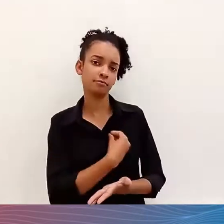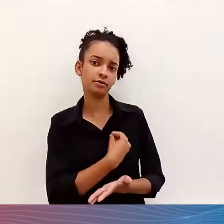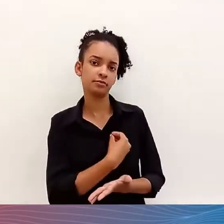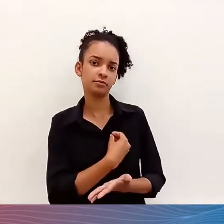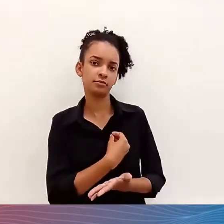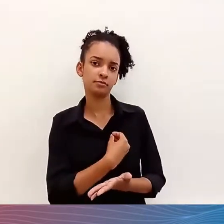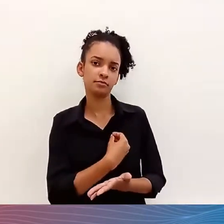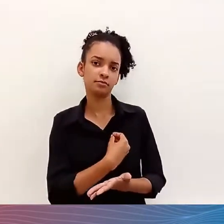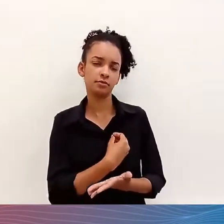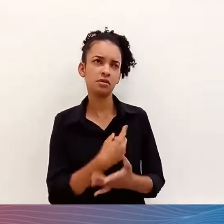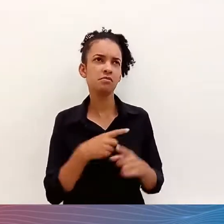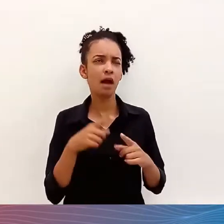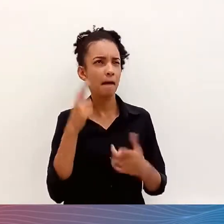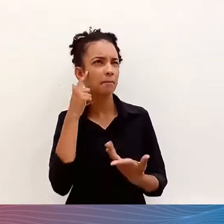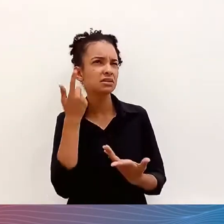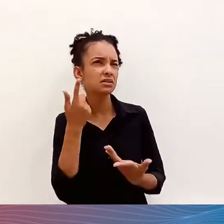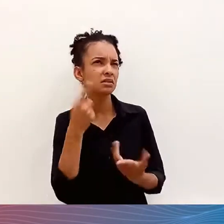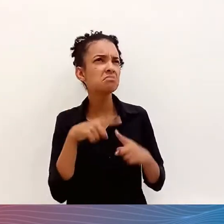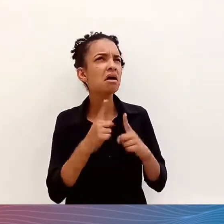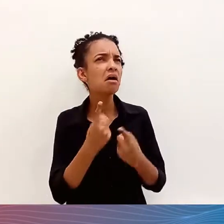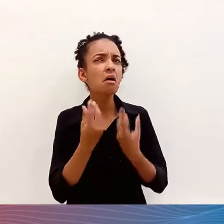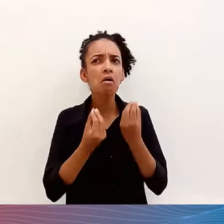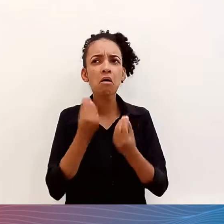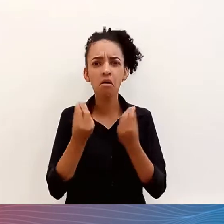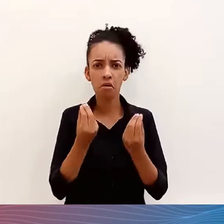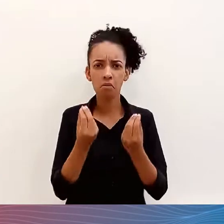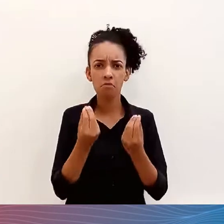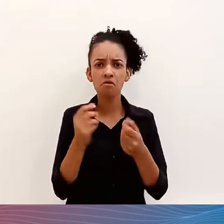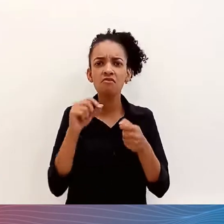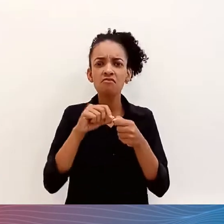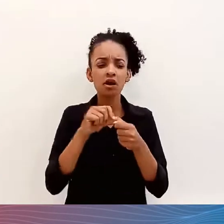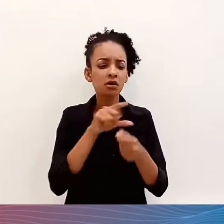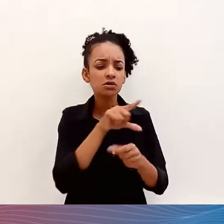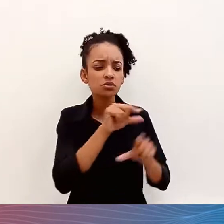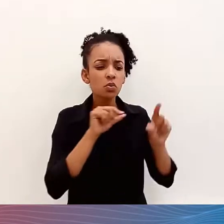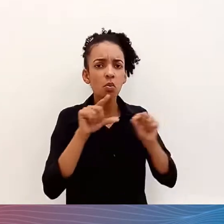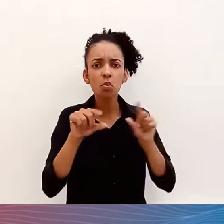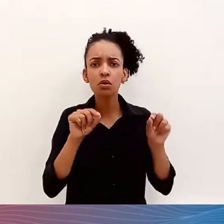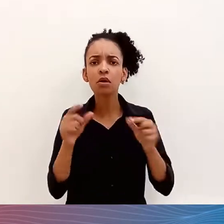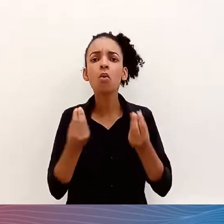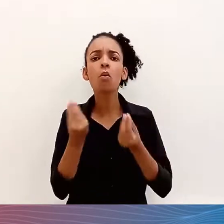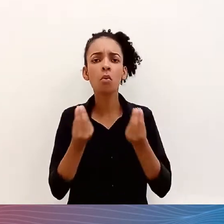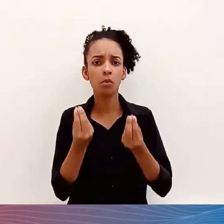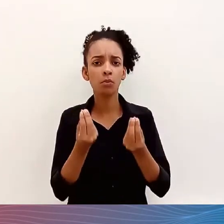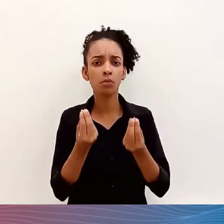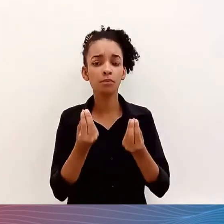se faz essa seleção? Irmão, essa seleção está na bênção do Pai.